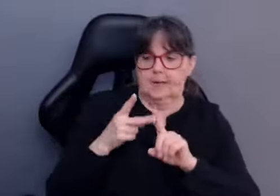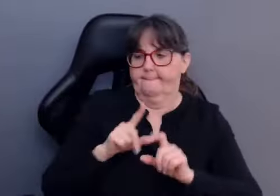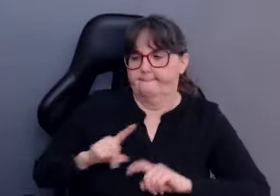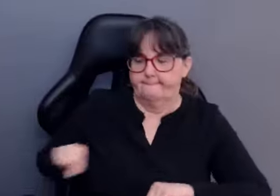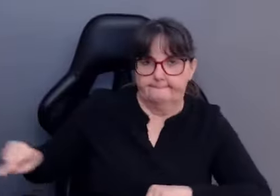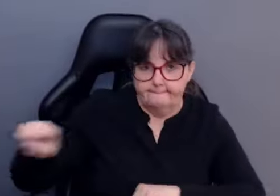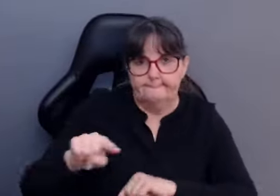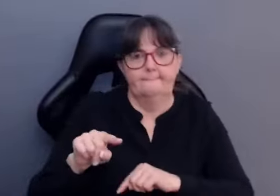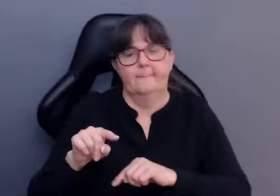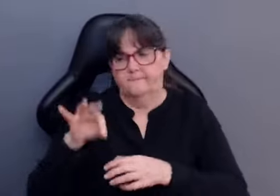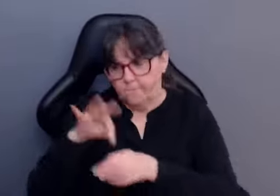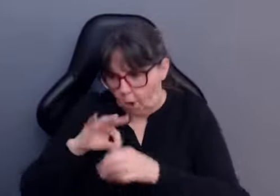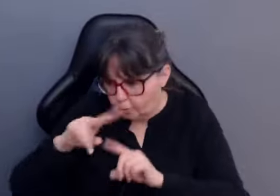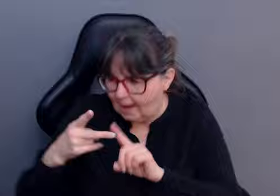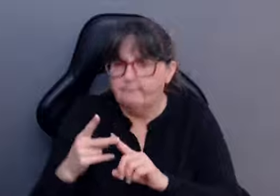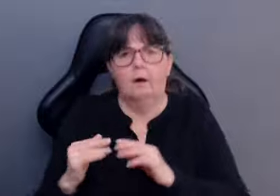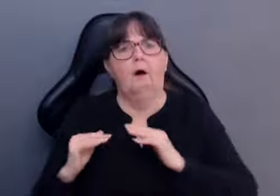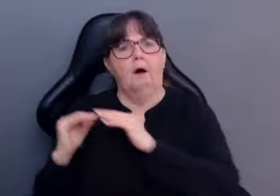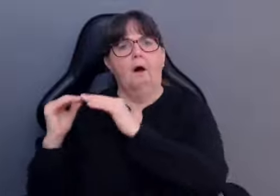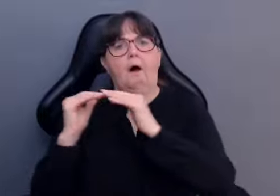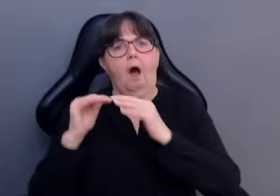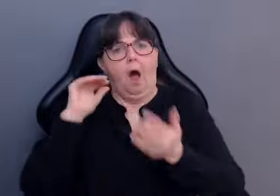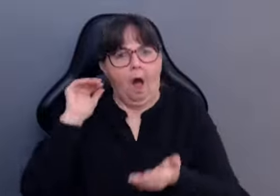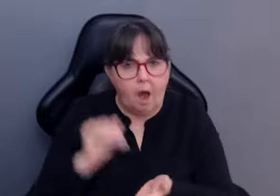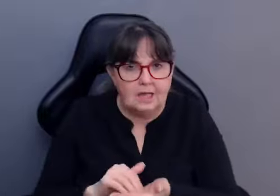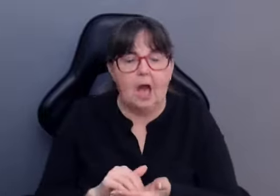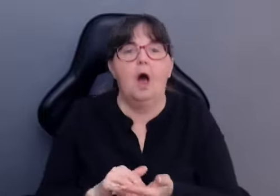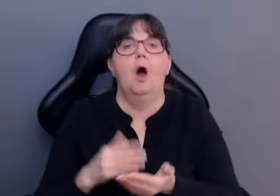l'égalité persiste, la proposition est rejetée.